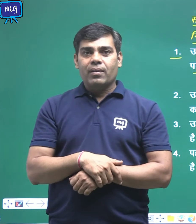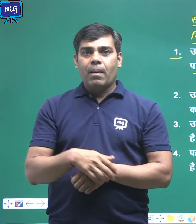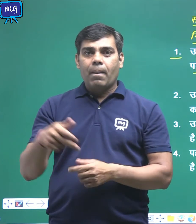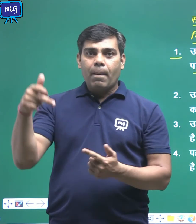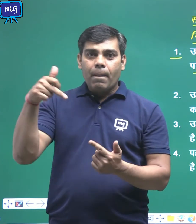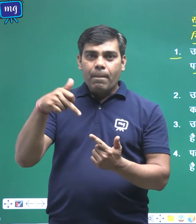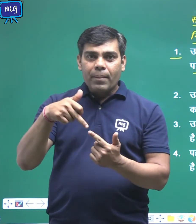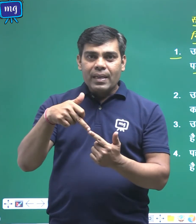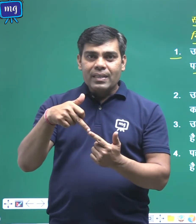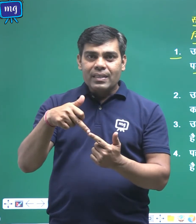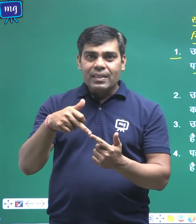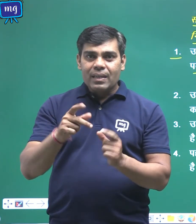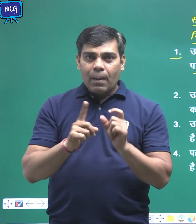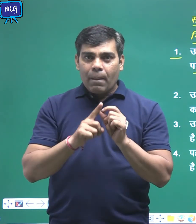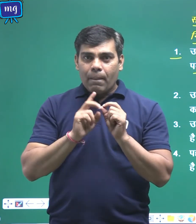बीच स्थित है।